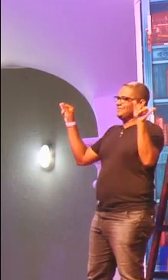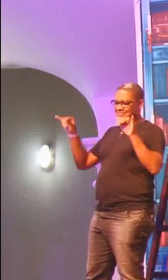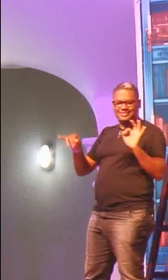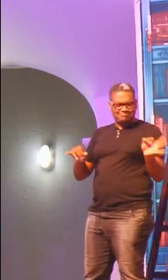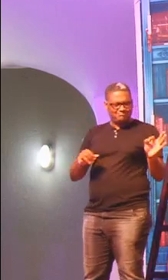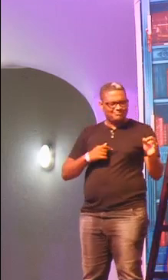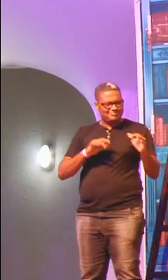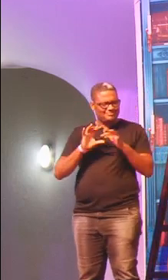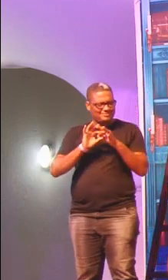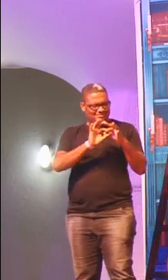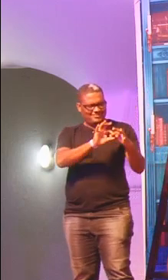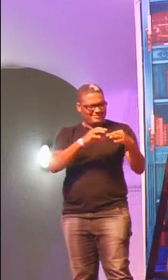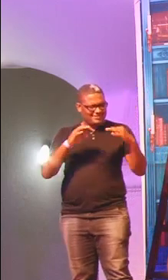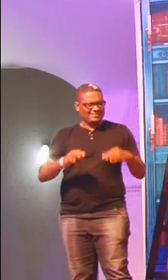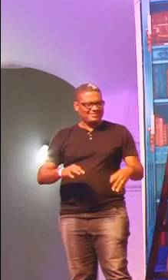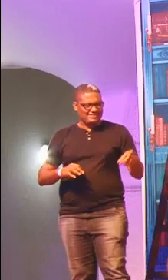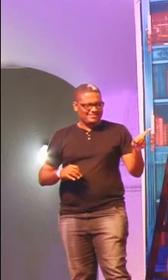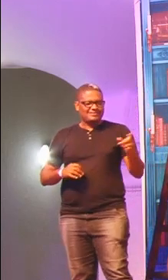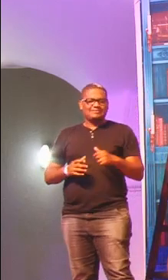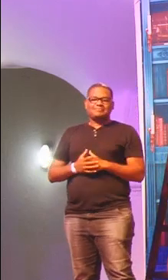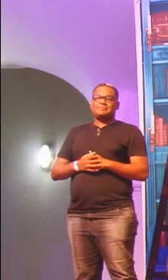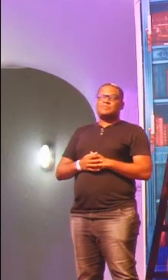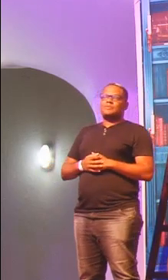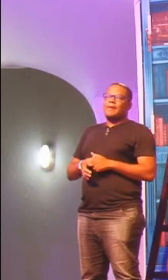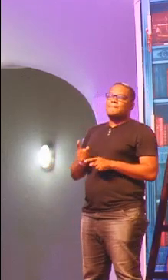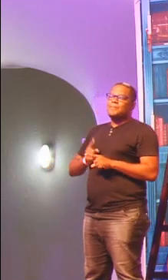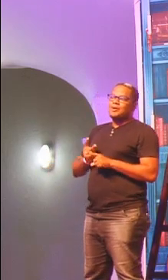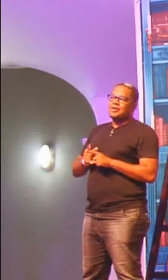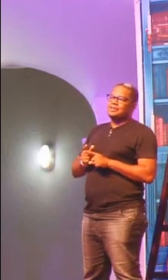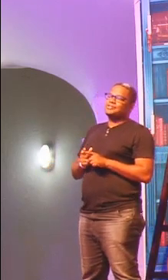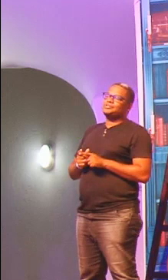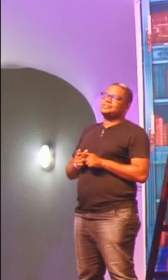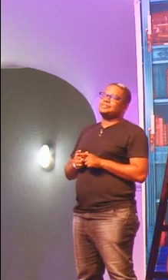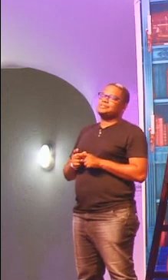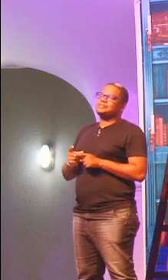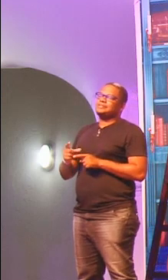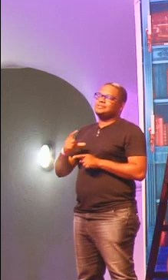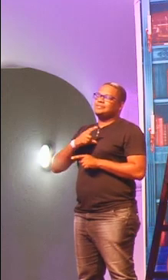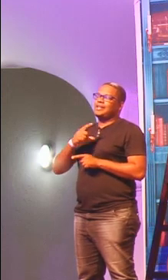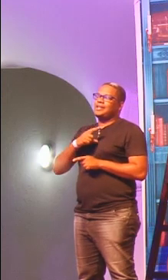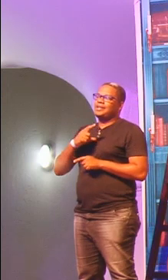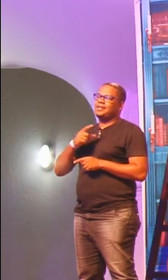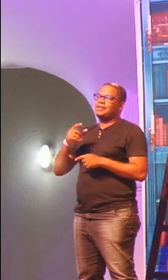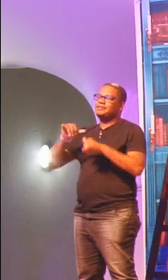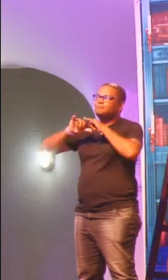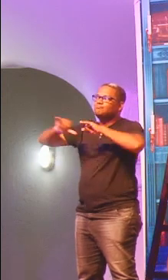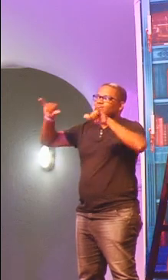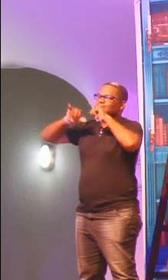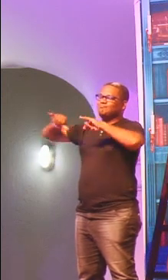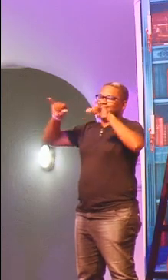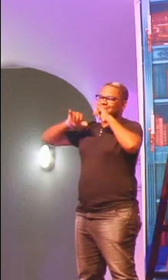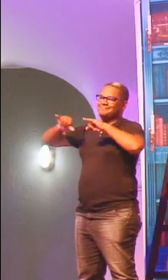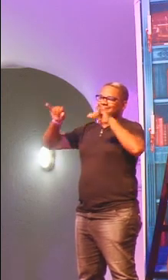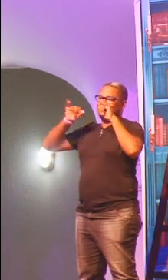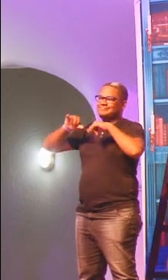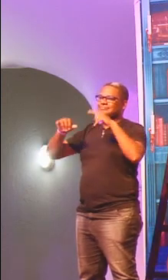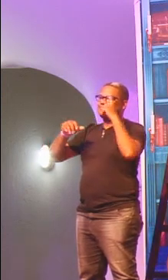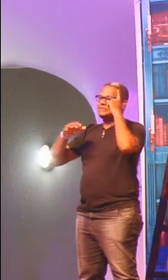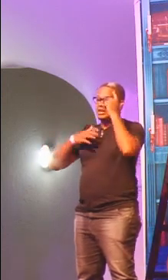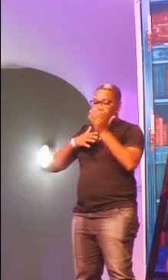contexto. Circulação, até porque muitas vezes a circulação vai definir a frequência da